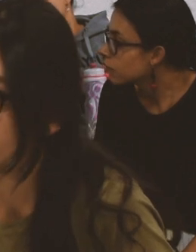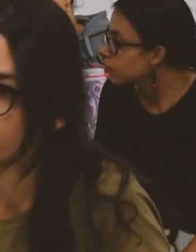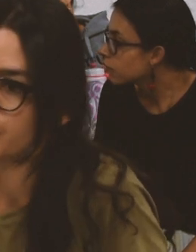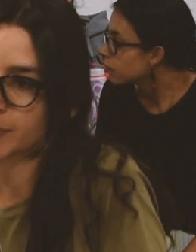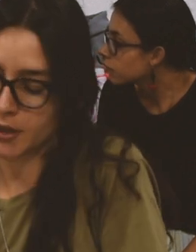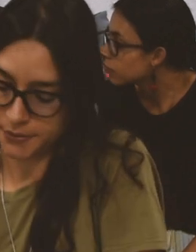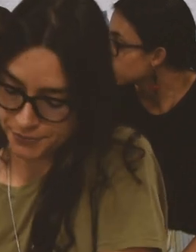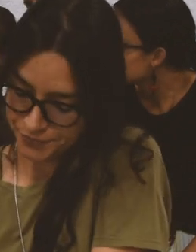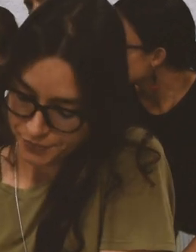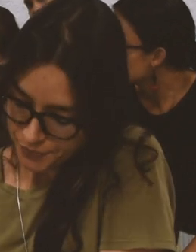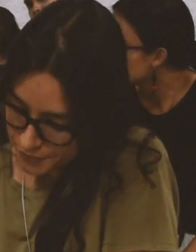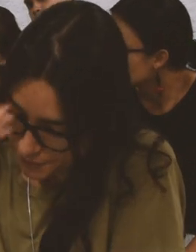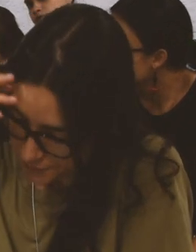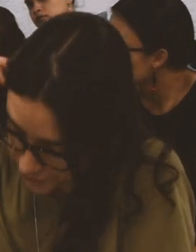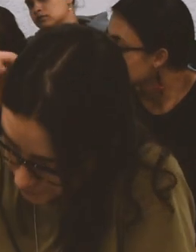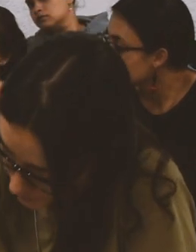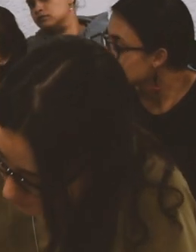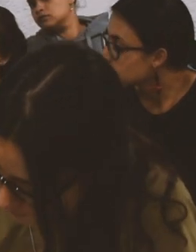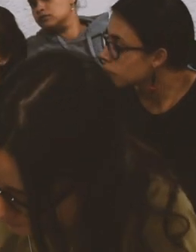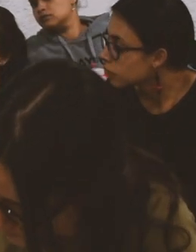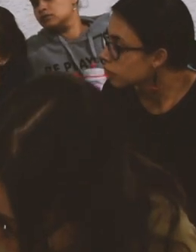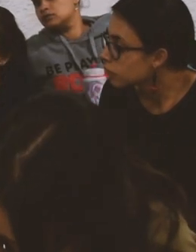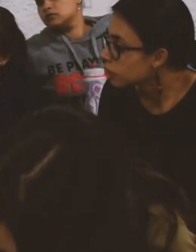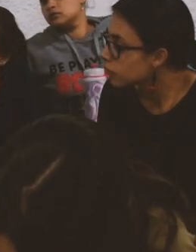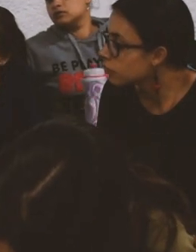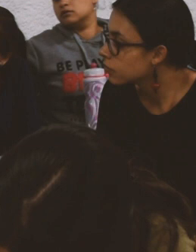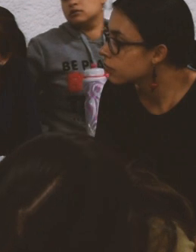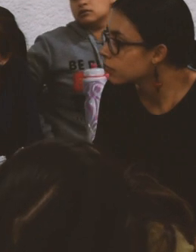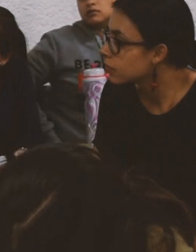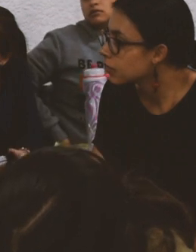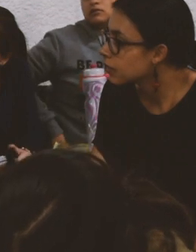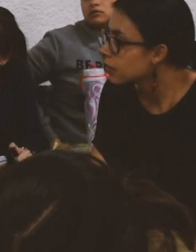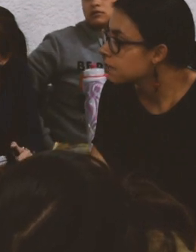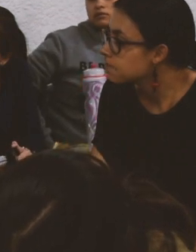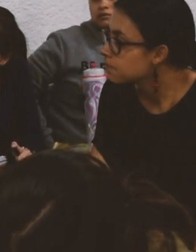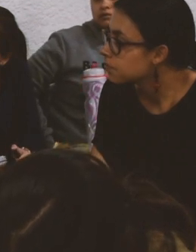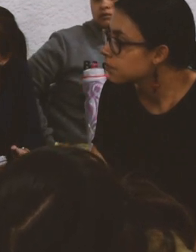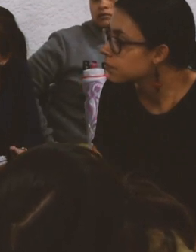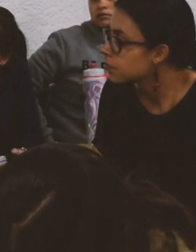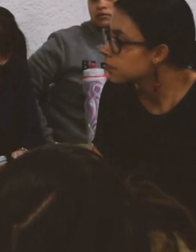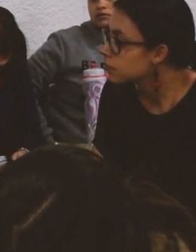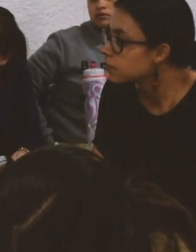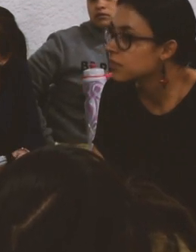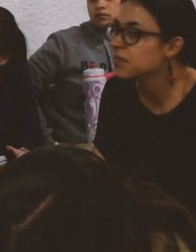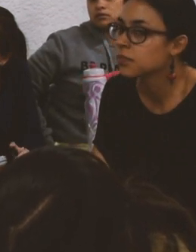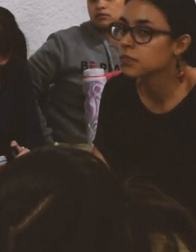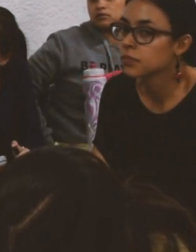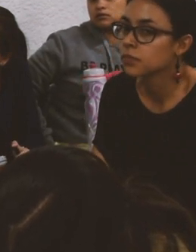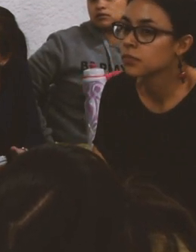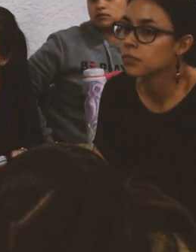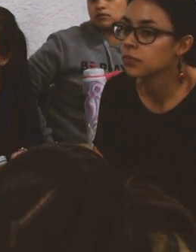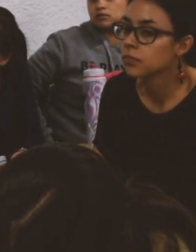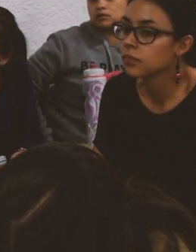en algo o en alguien, en alguna institución que diga o que aporte a la consolidación de eso lo que